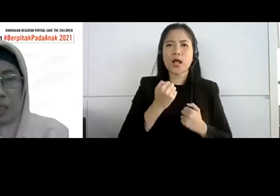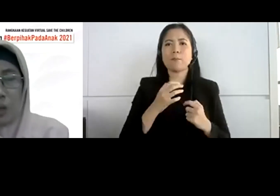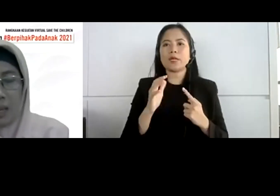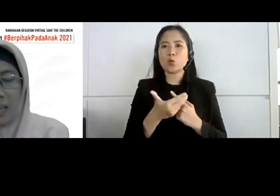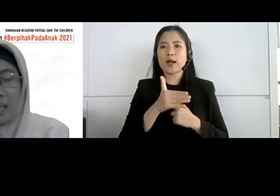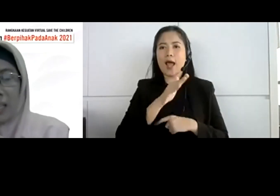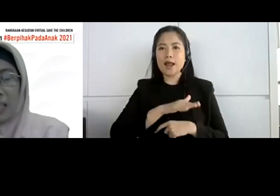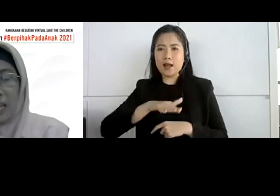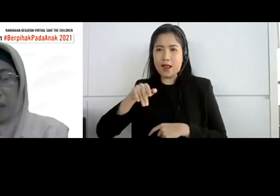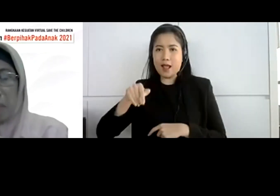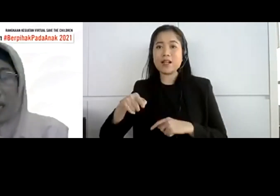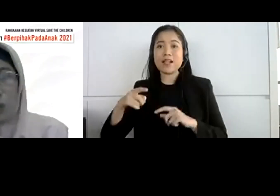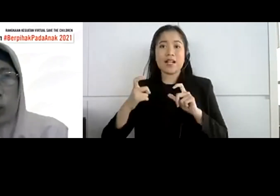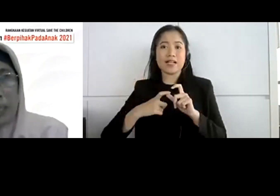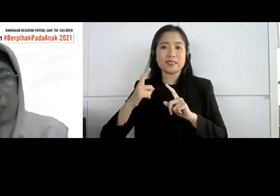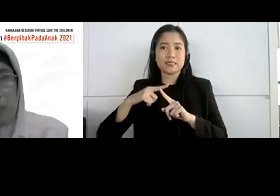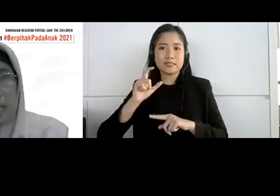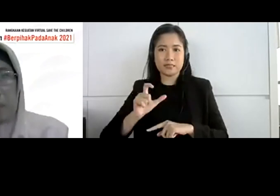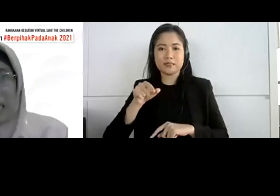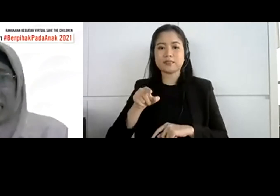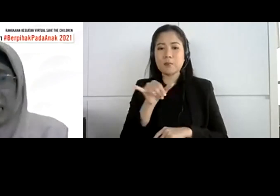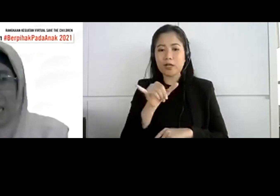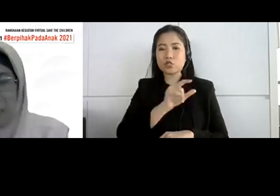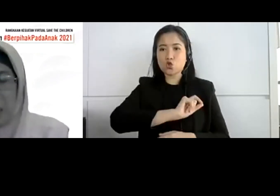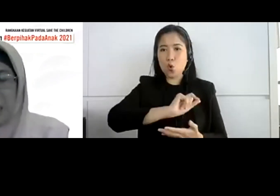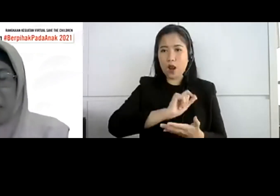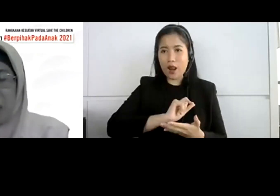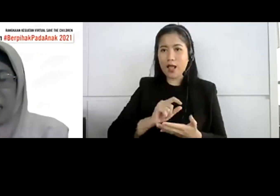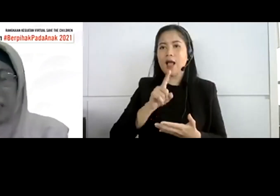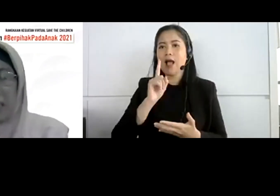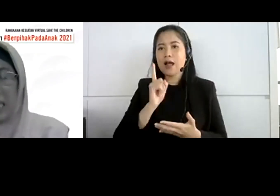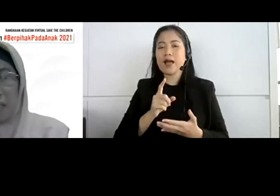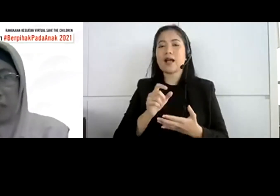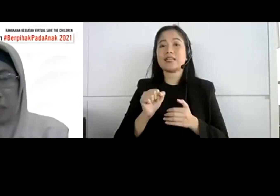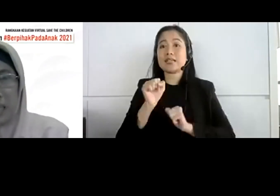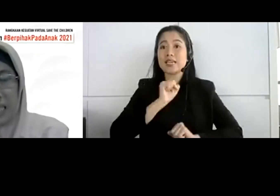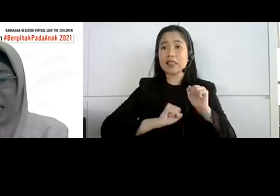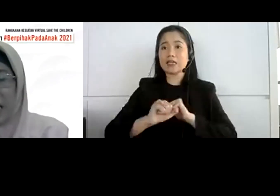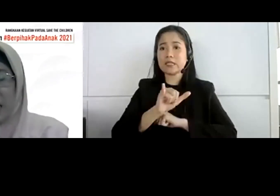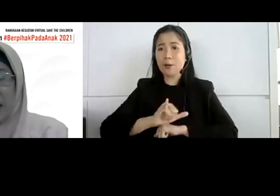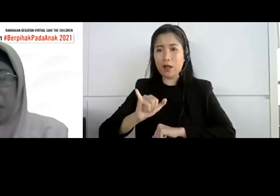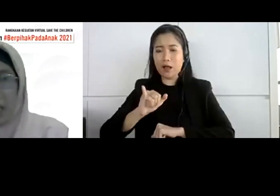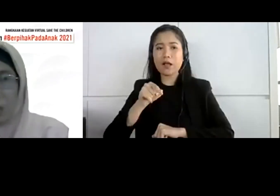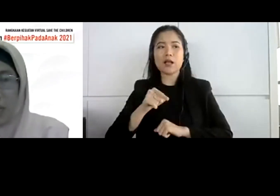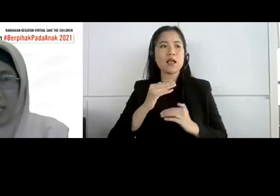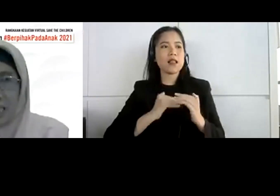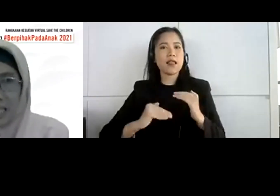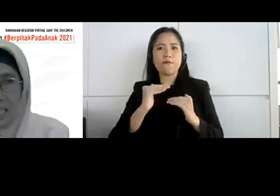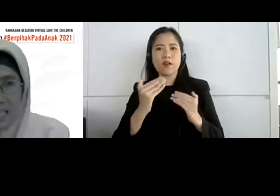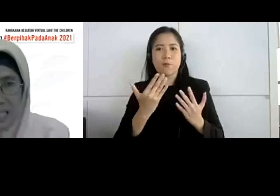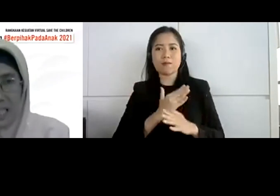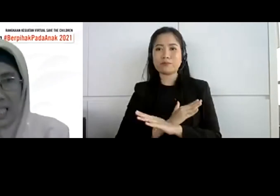bersama sekolah telah melakukan beberapa kegiatan bersama di level pencegahan dan